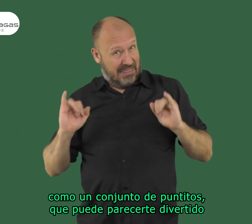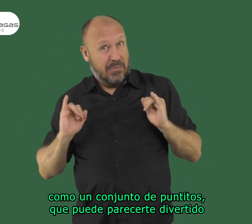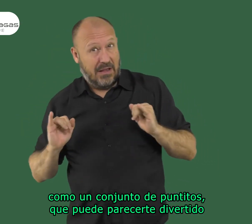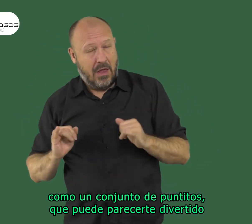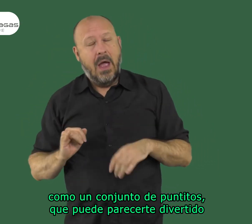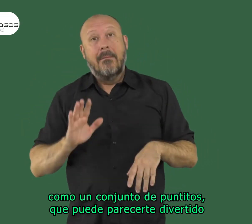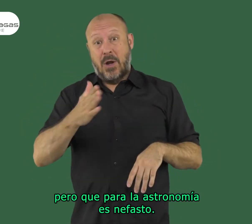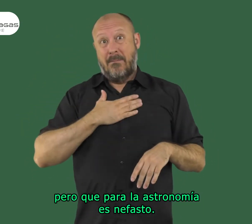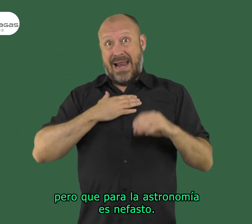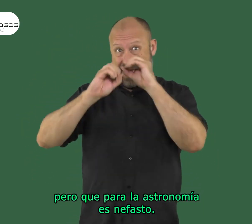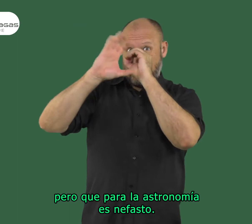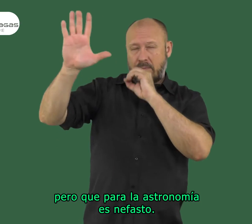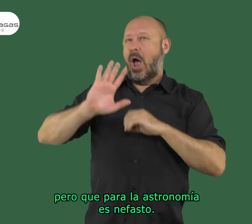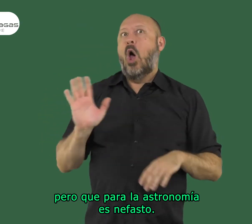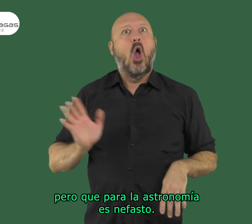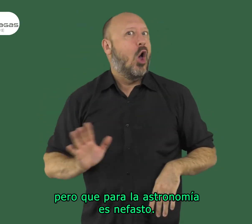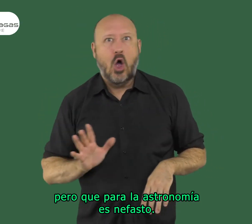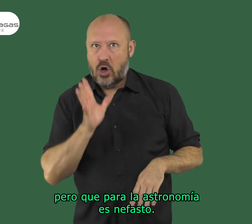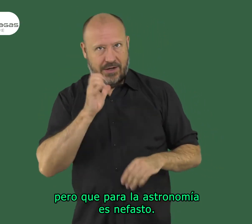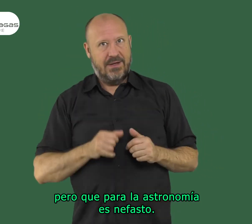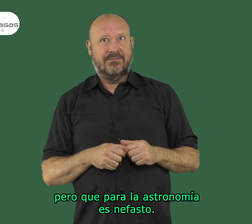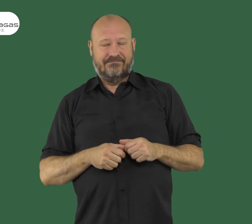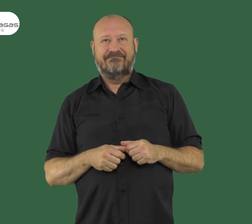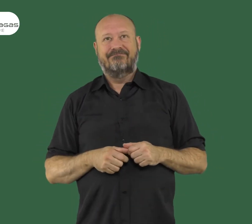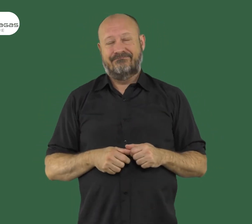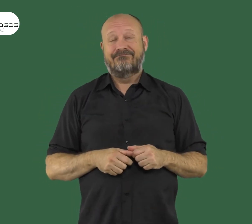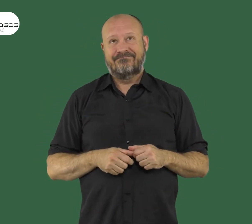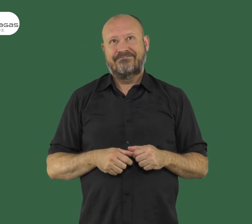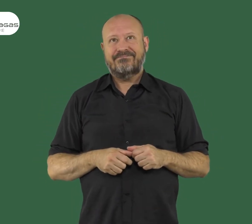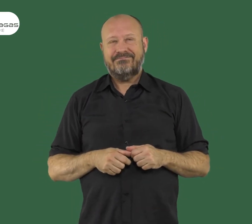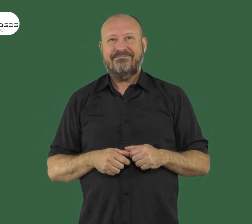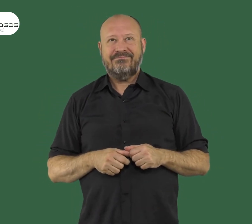puede parecerte divertido, pero que para la astronomía es nefasto.